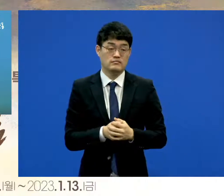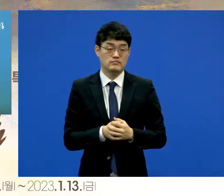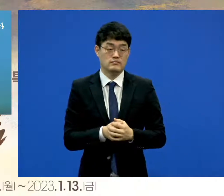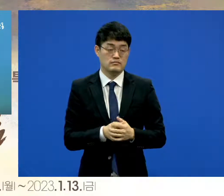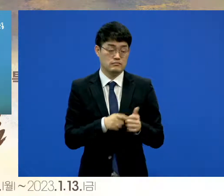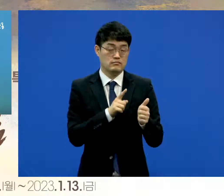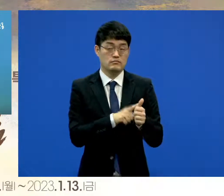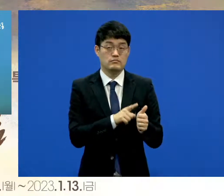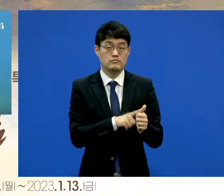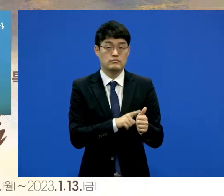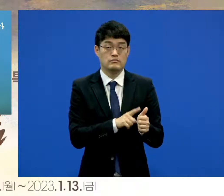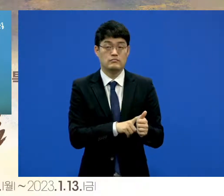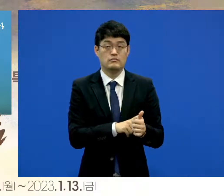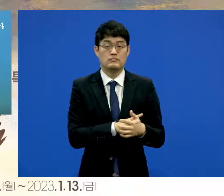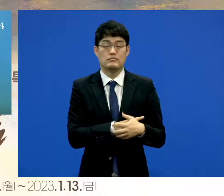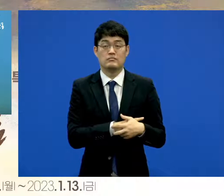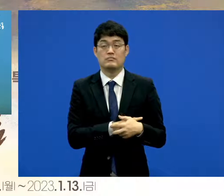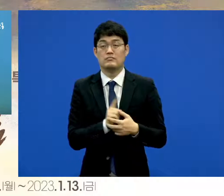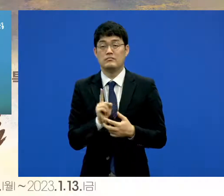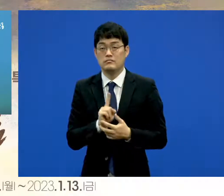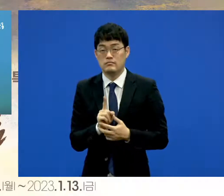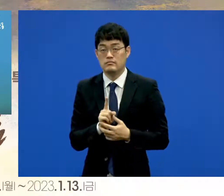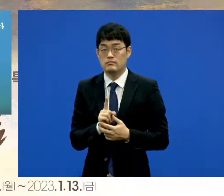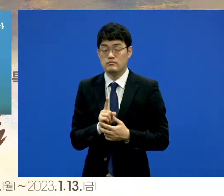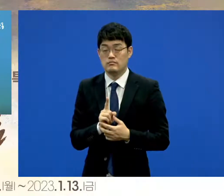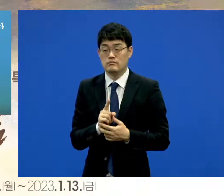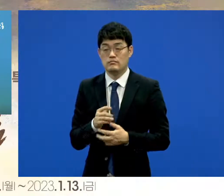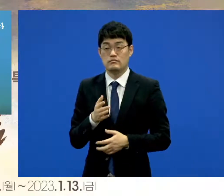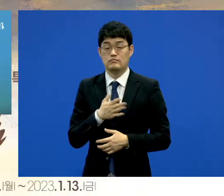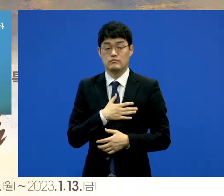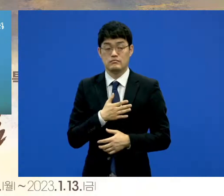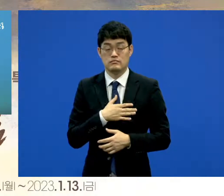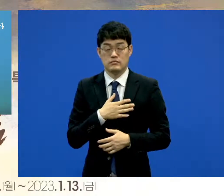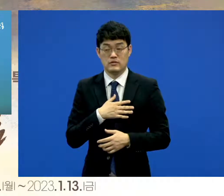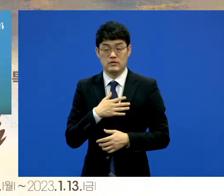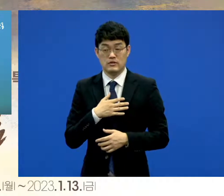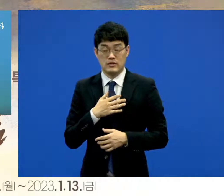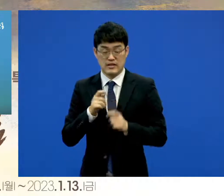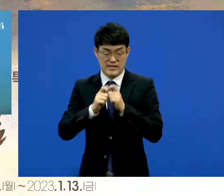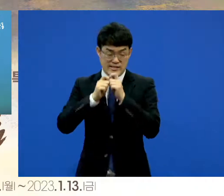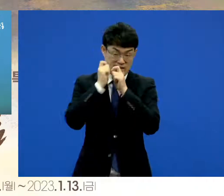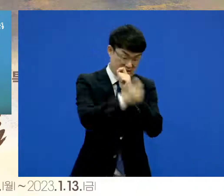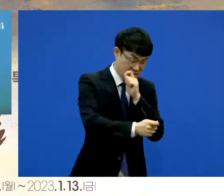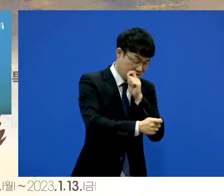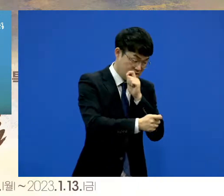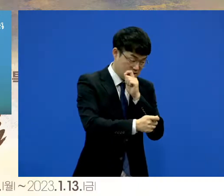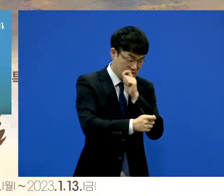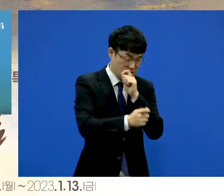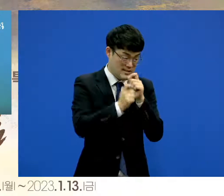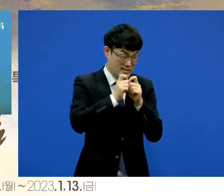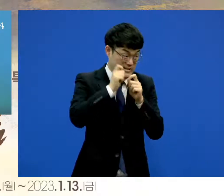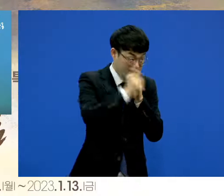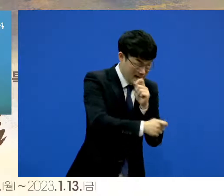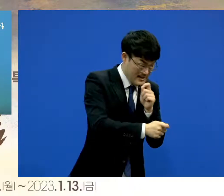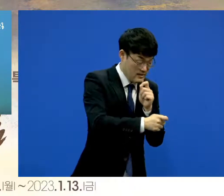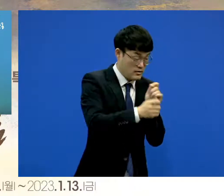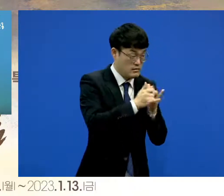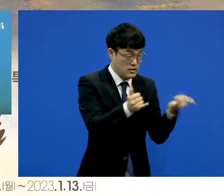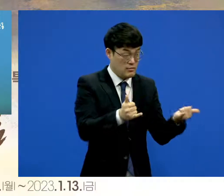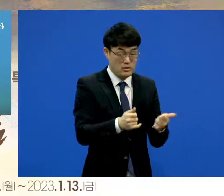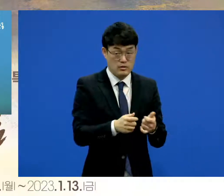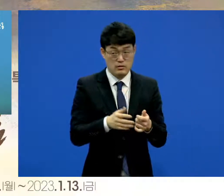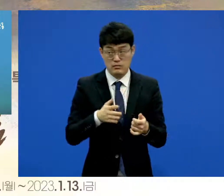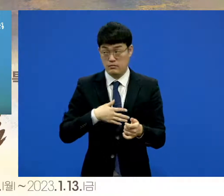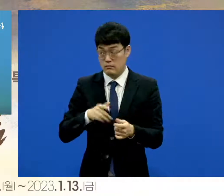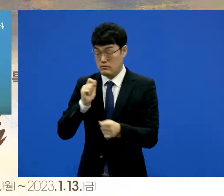처음 온 사람이 자꾸 의심을 하고 두려워지는 거예요. 나도 사기당하지 않나? 안 당하는 사람은 무방비로 당해요. 생각해 본 적도 없기